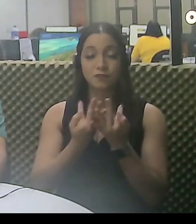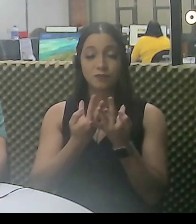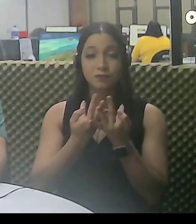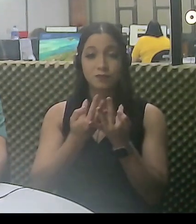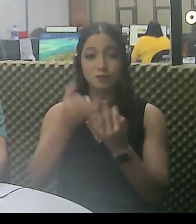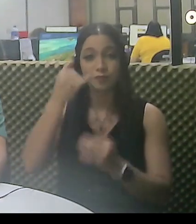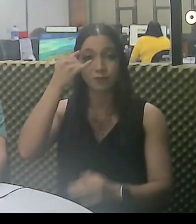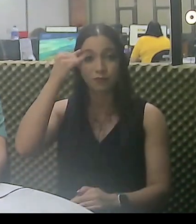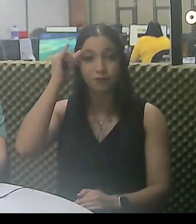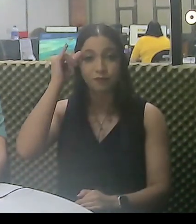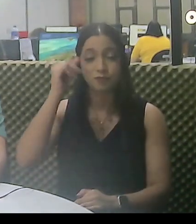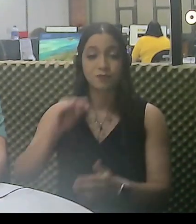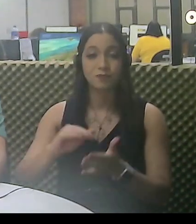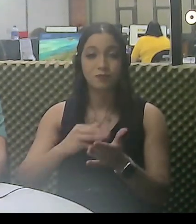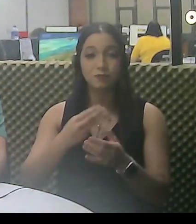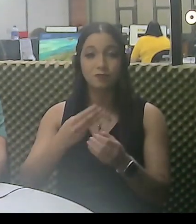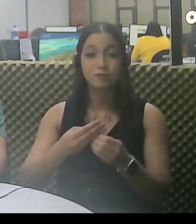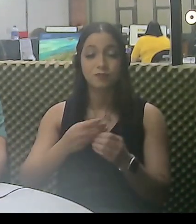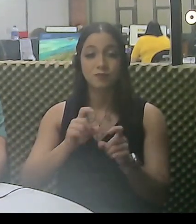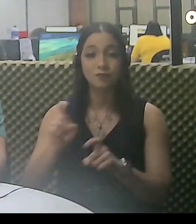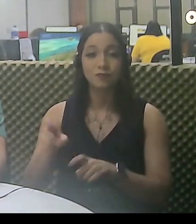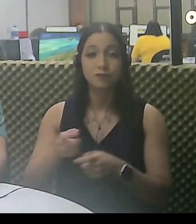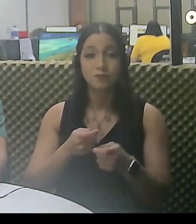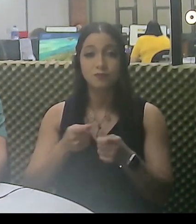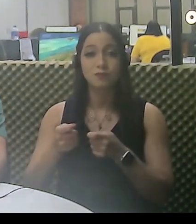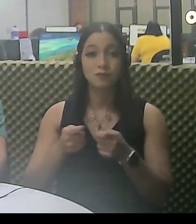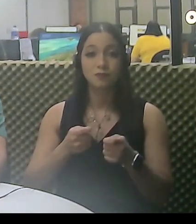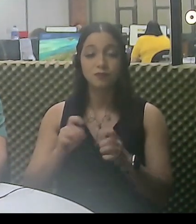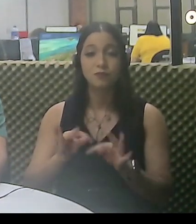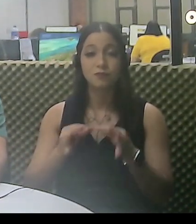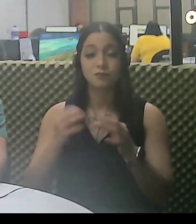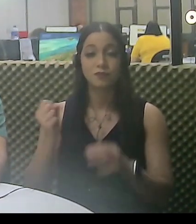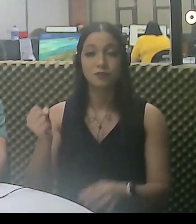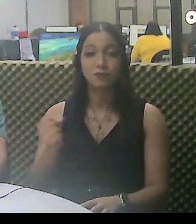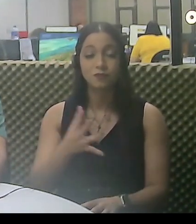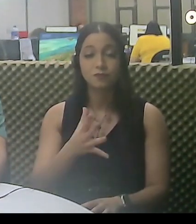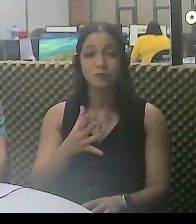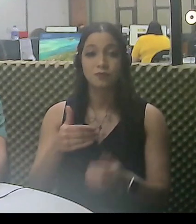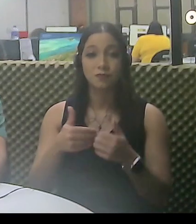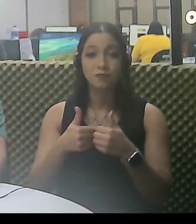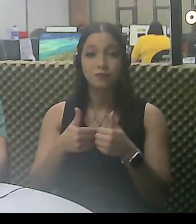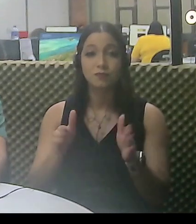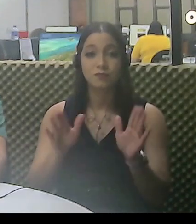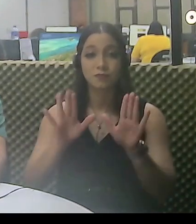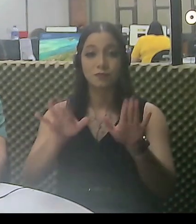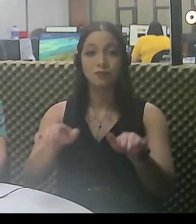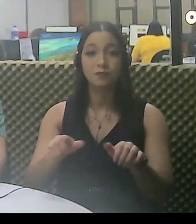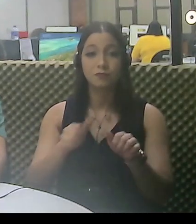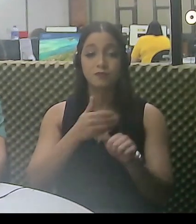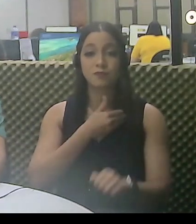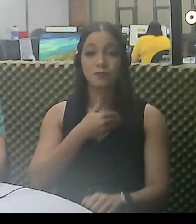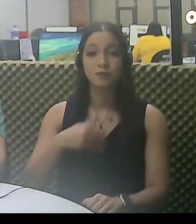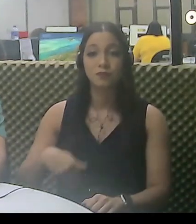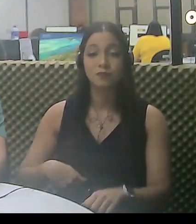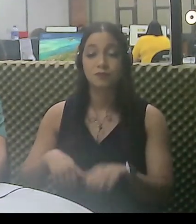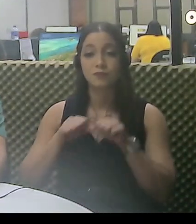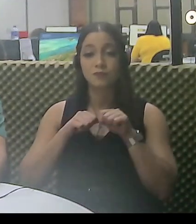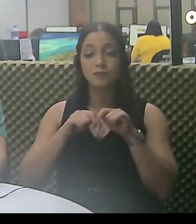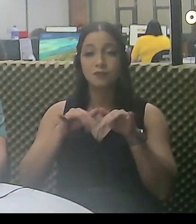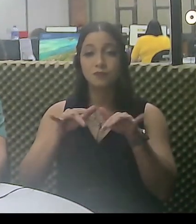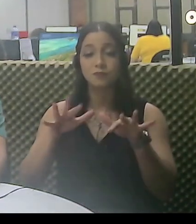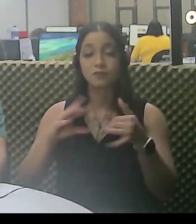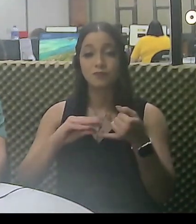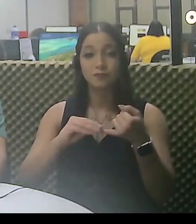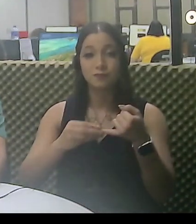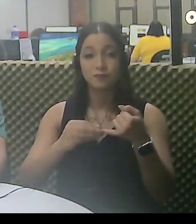Prefeitura de Uberlândia por meio da Secretaria Municipal de agronegócio economia e inovação abriu o chamamento público para distribuir sementes de feijão